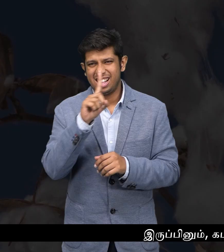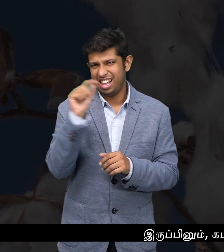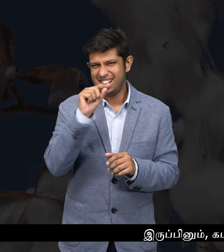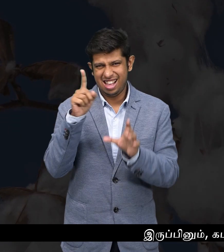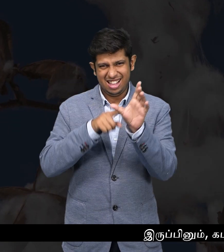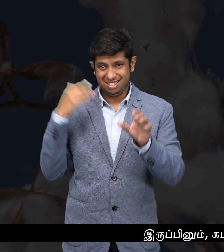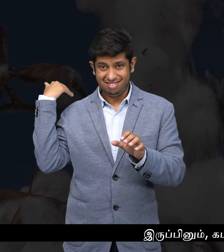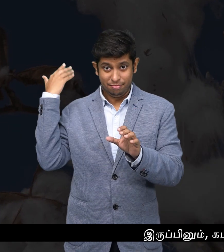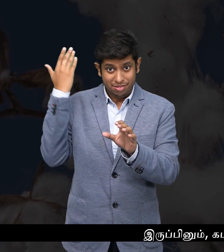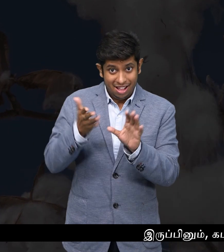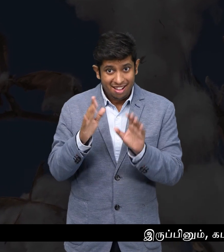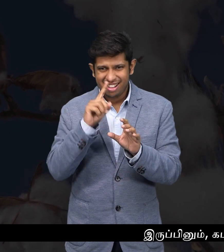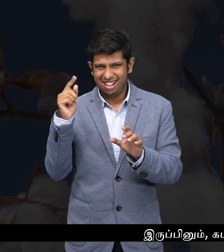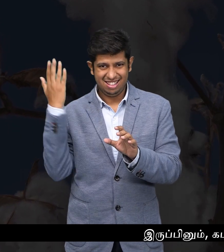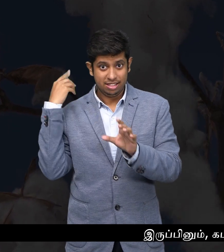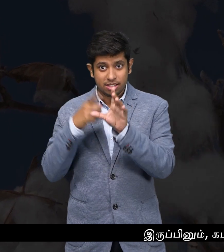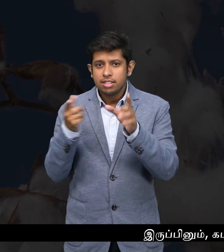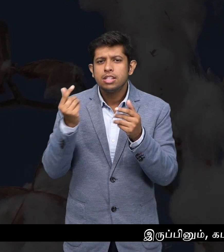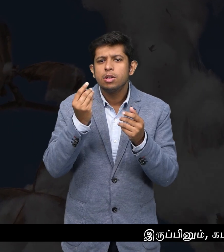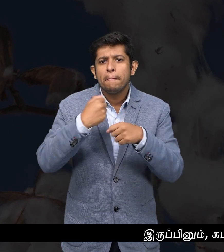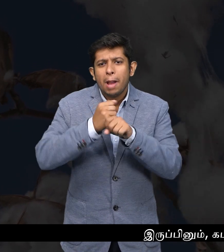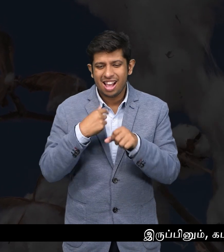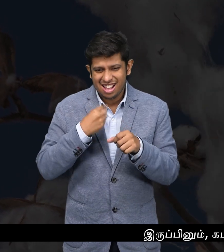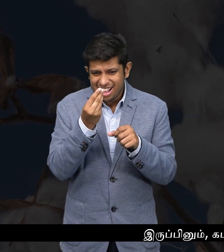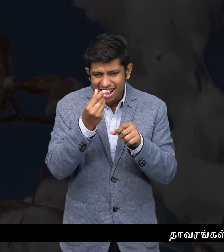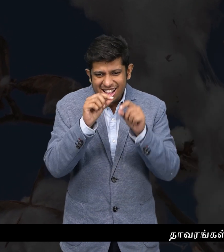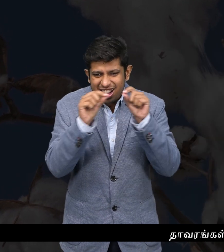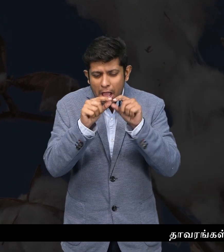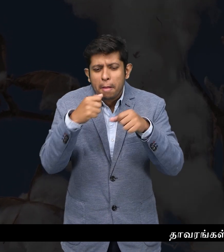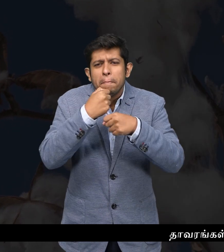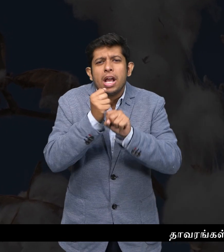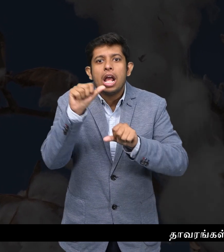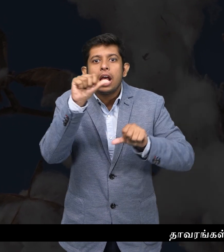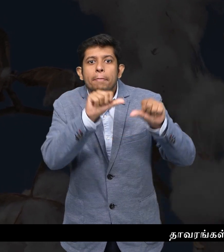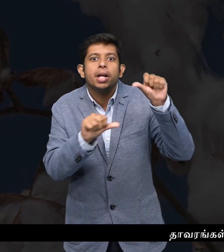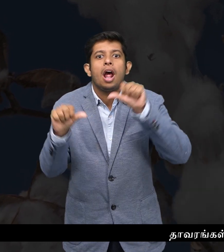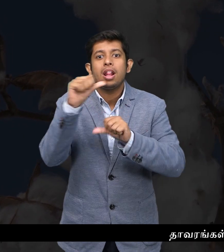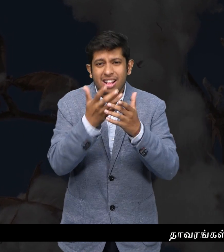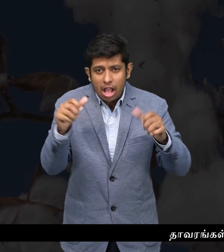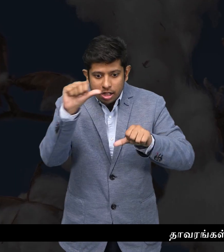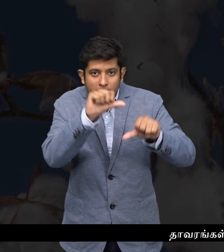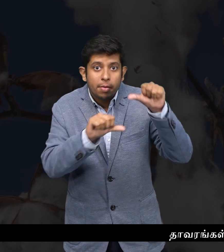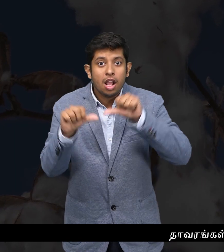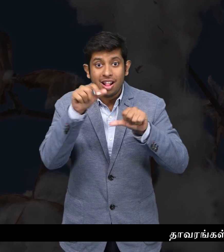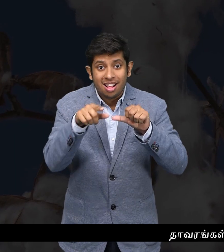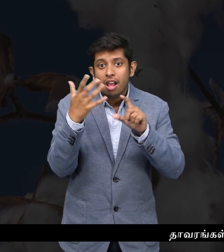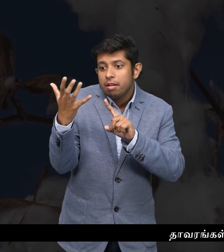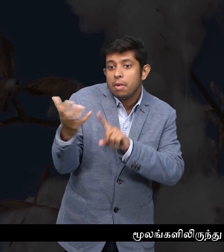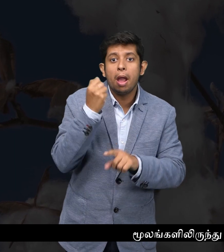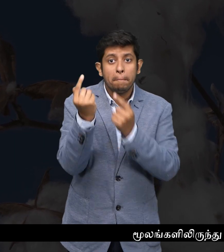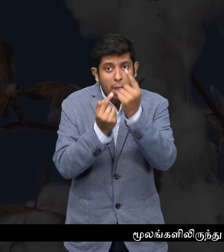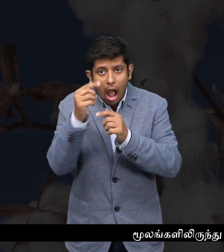இருப்பினும் கடந்த 100 ஆண்டுகளில் தாவரங்கள் அல்லது விலங்கு மூலங்களிலிருந்து பெறப்படாத இரசாயன